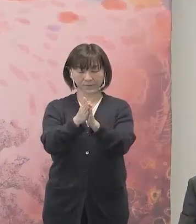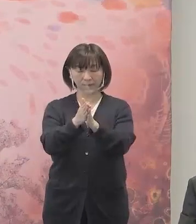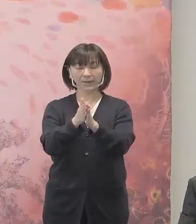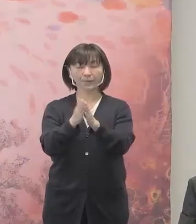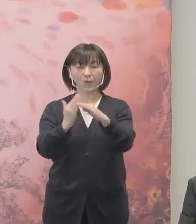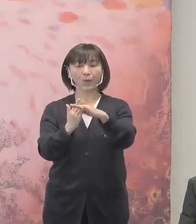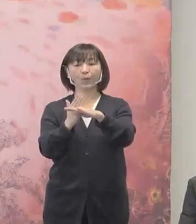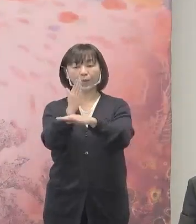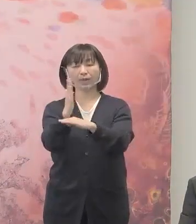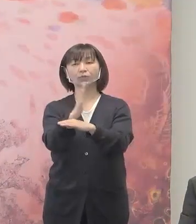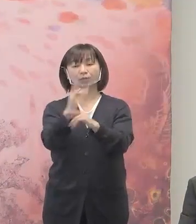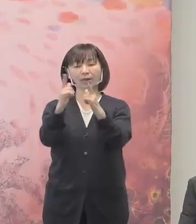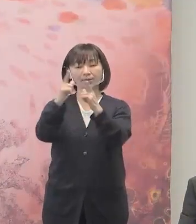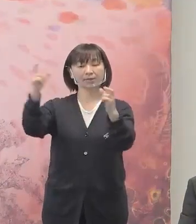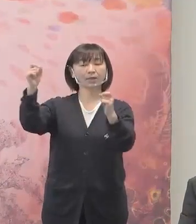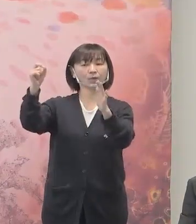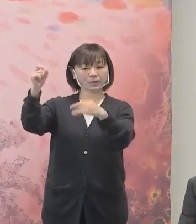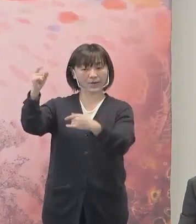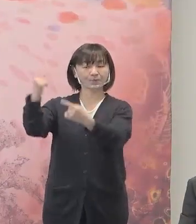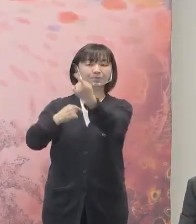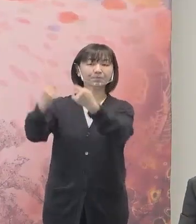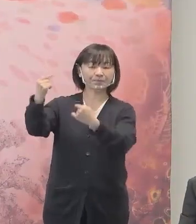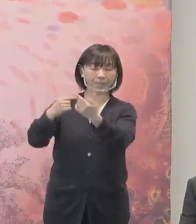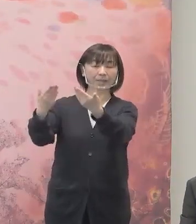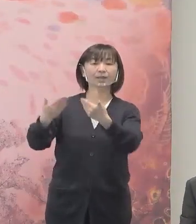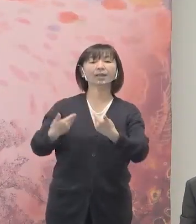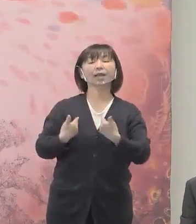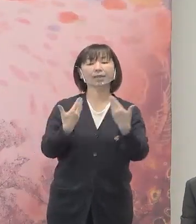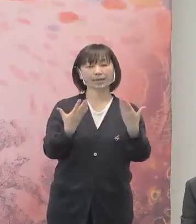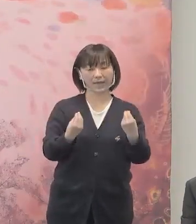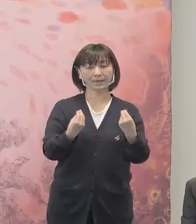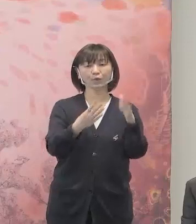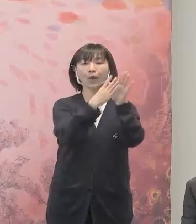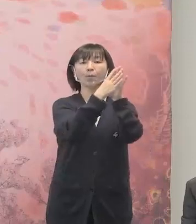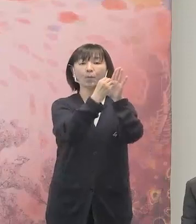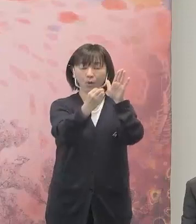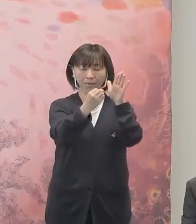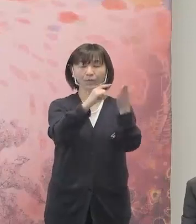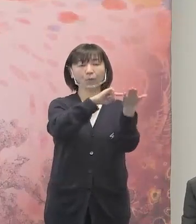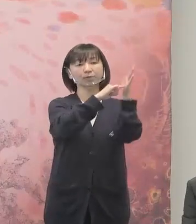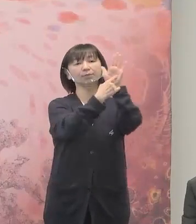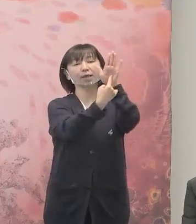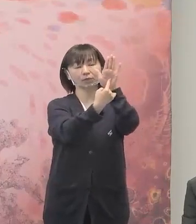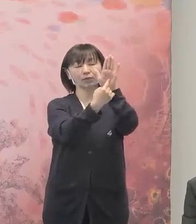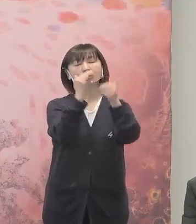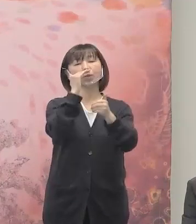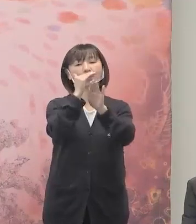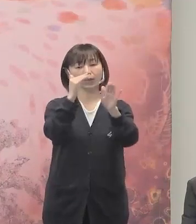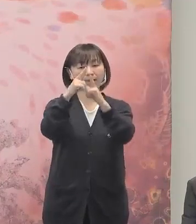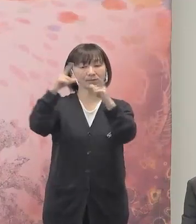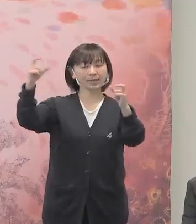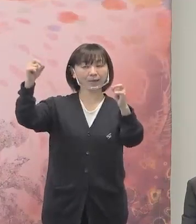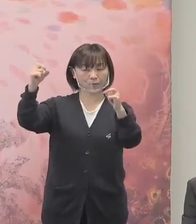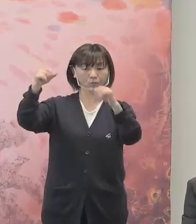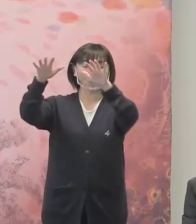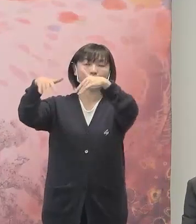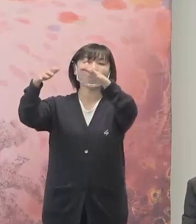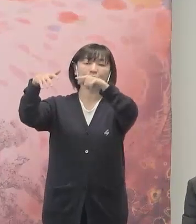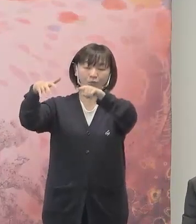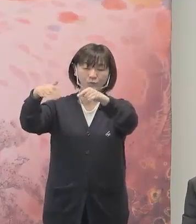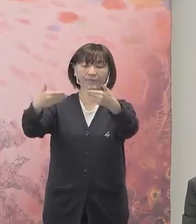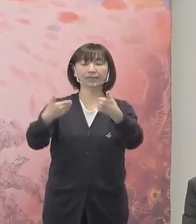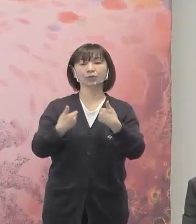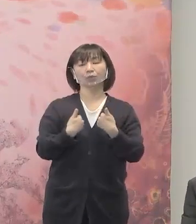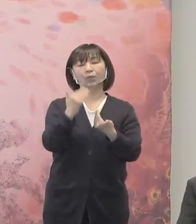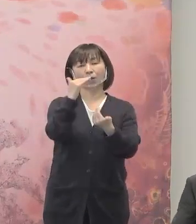いで、全国から人が来ていただいている、ある意味そういうモデルケースをきちんとお示しすることで、全国募集に必